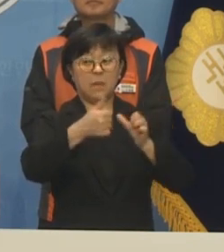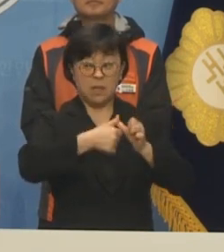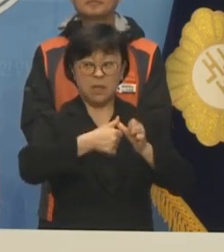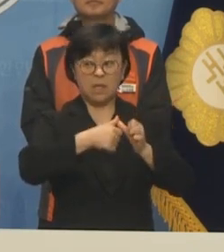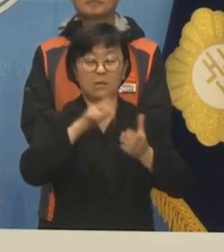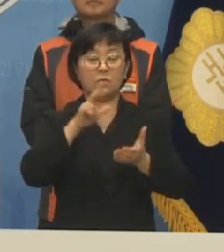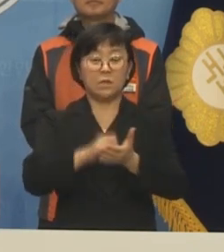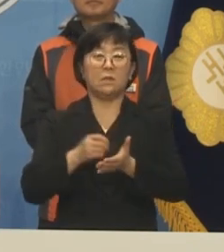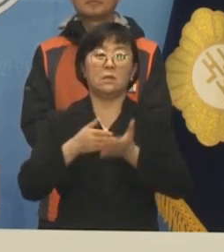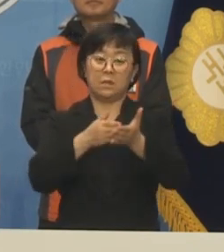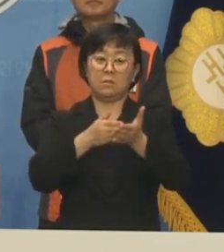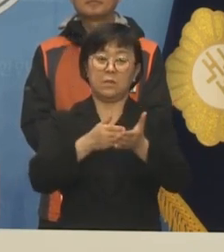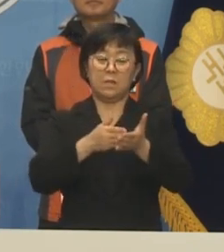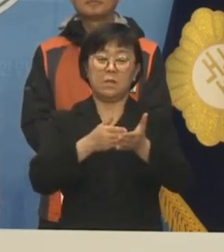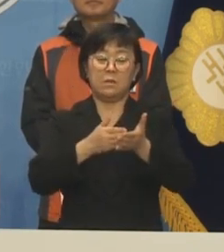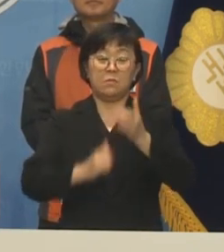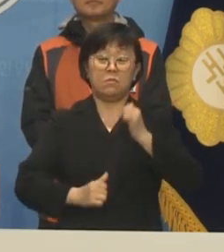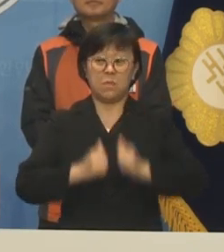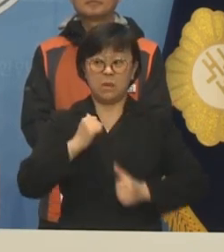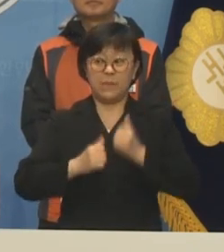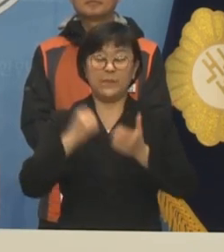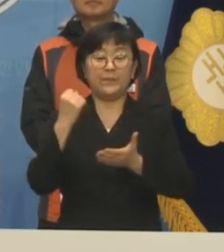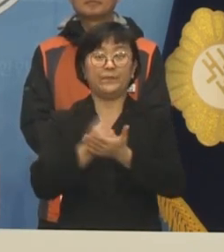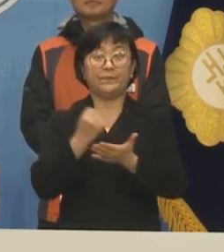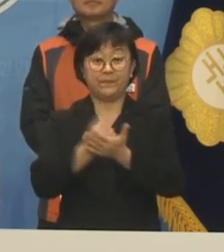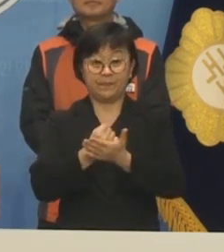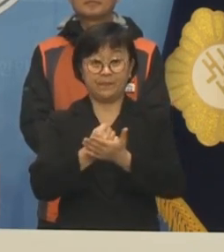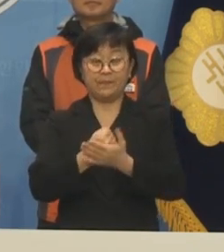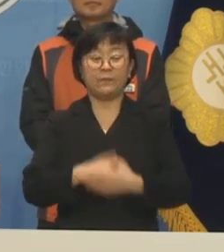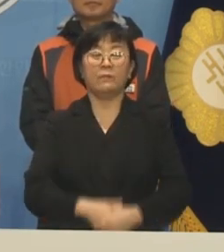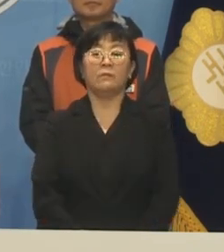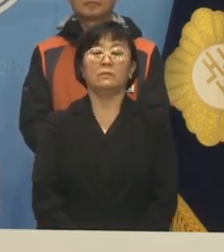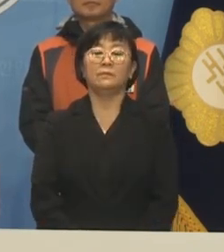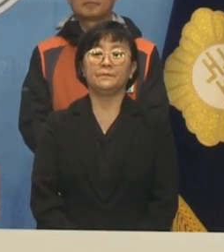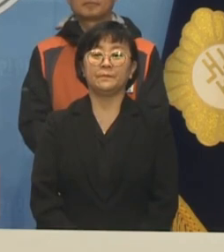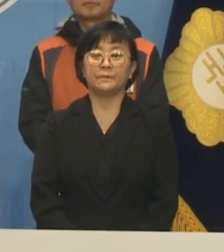제기해야 하는 현실에 분개하며 안타까움을 금할 수 없다.